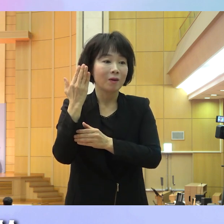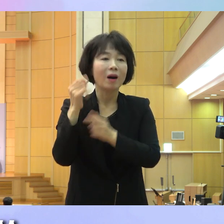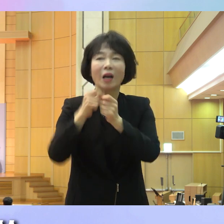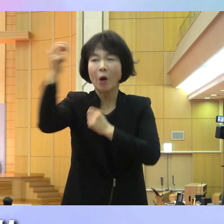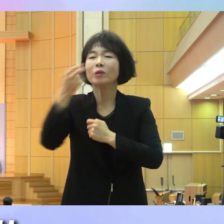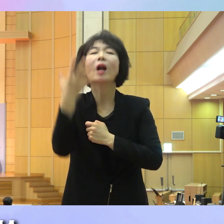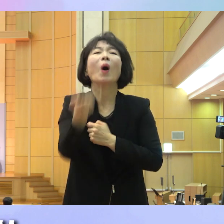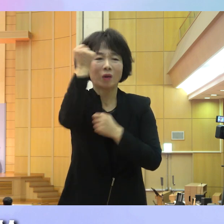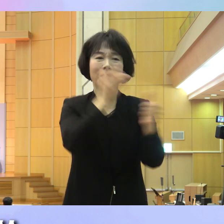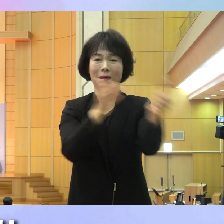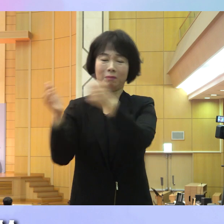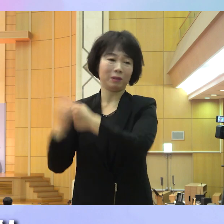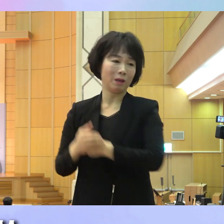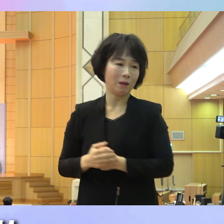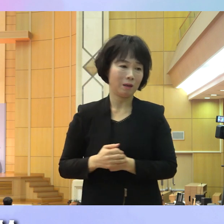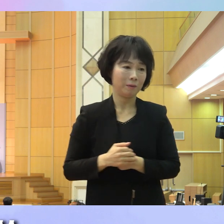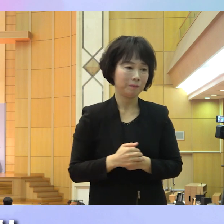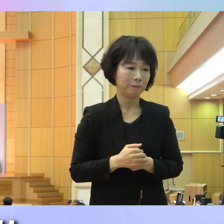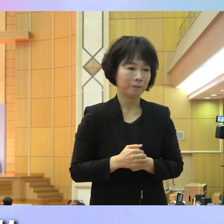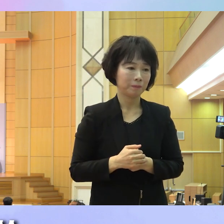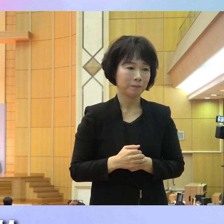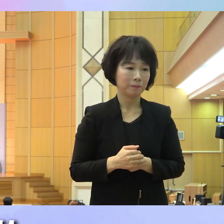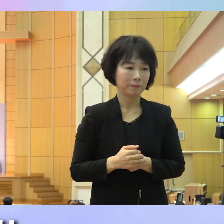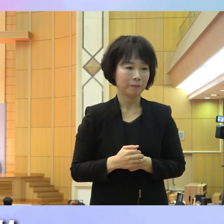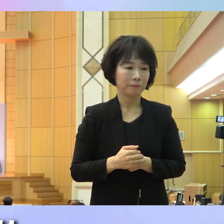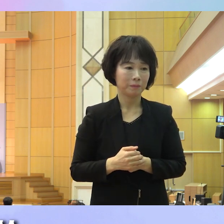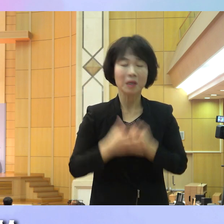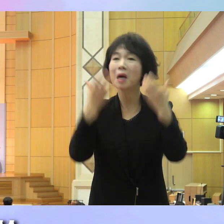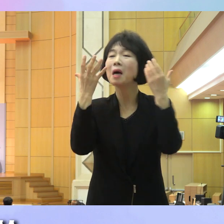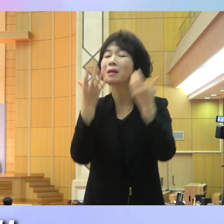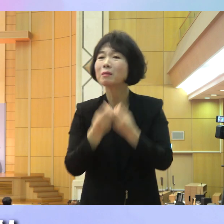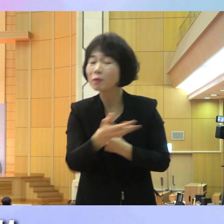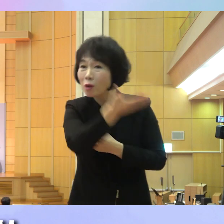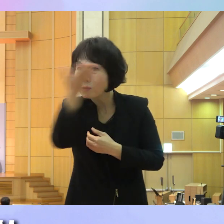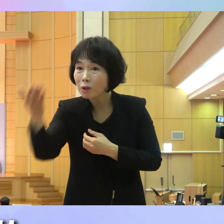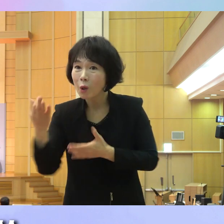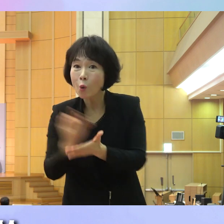영생을 얻어야 되잖아. 여러분, 사번 하더라도 4번 막 열심히 했는데